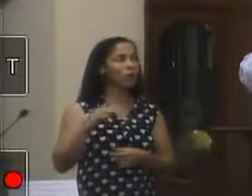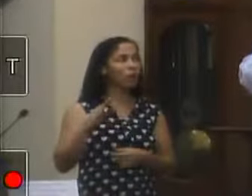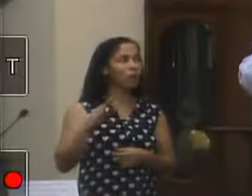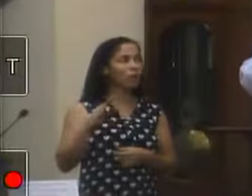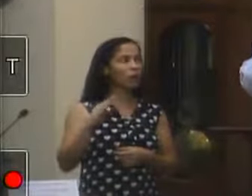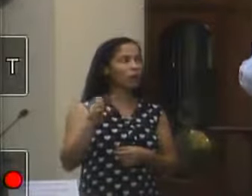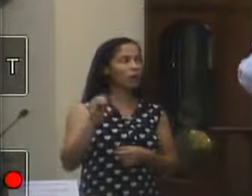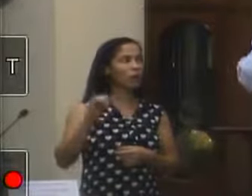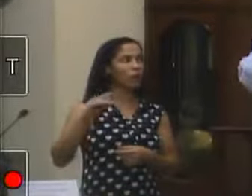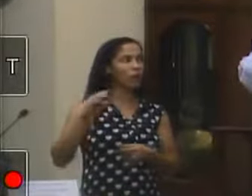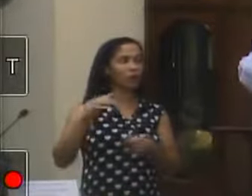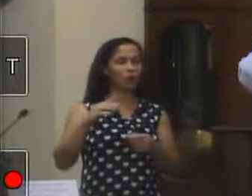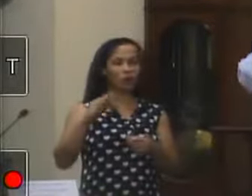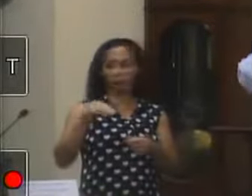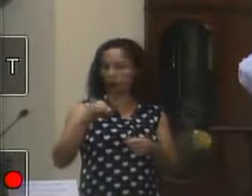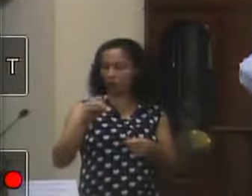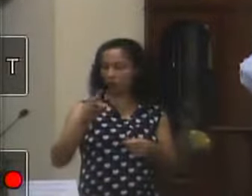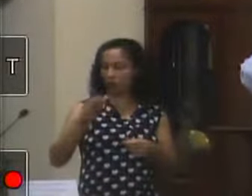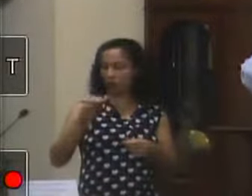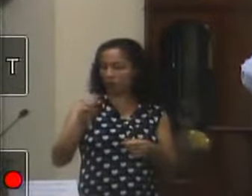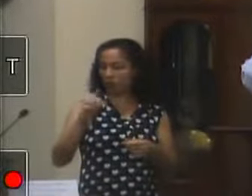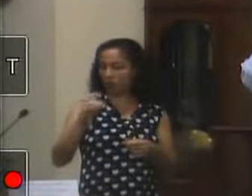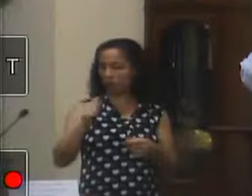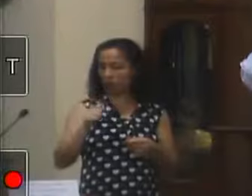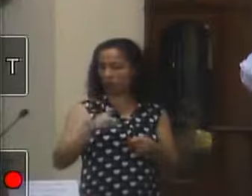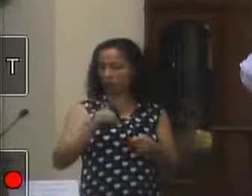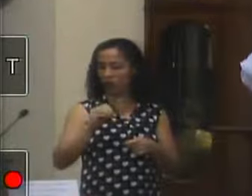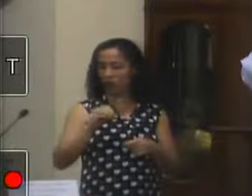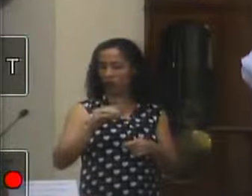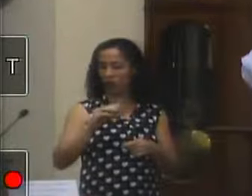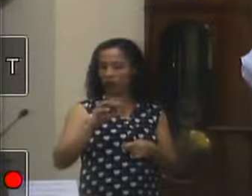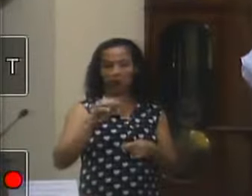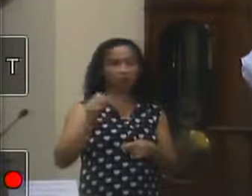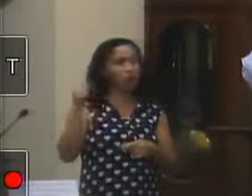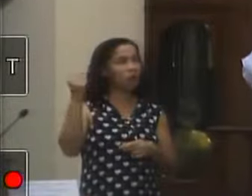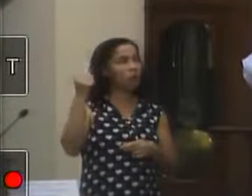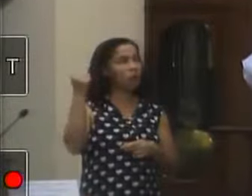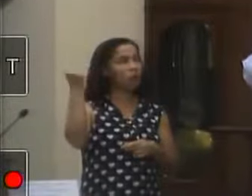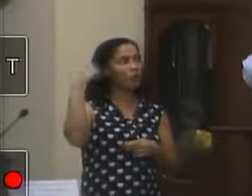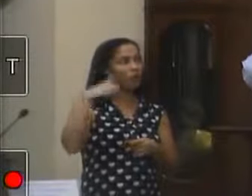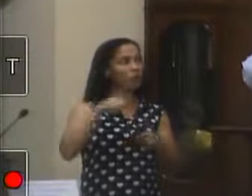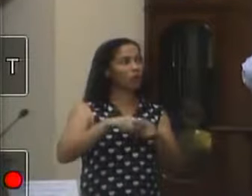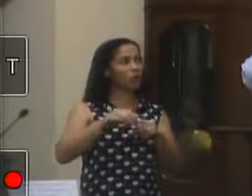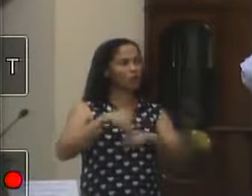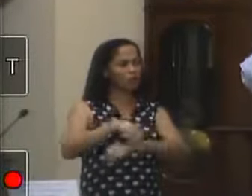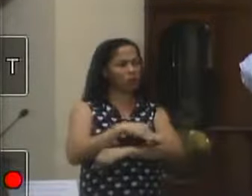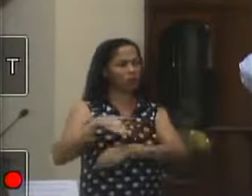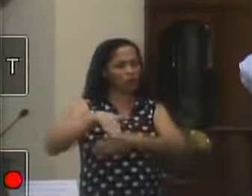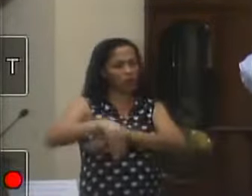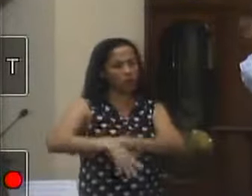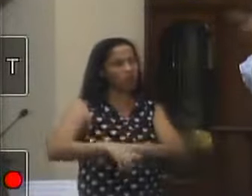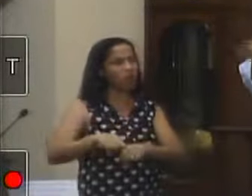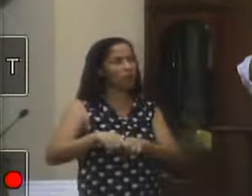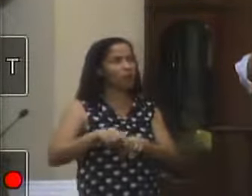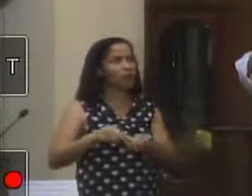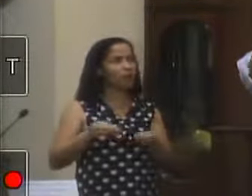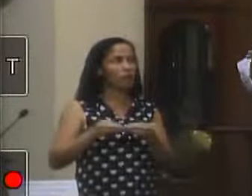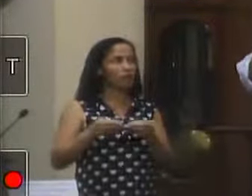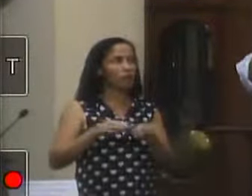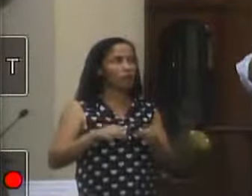Morada do Sol. E lá estou em conservatória, Salsinho. E outra na descida ali da rua Zuma de Figueiredo, próxima à chácara do Sr. João Sábio, próxima ponte,